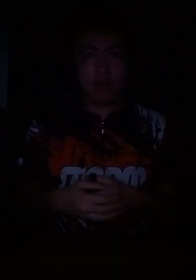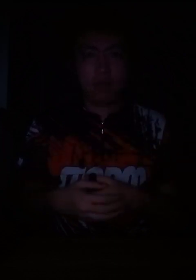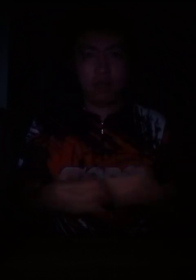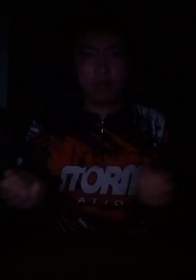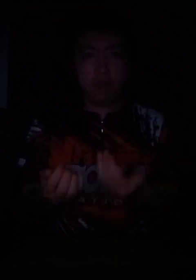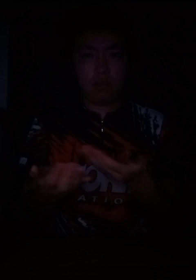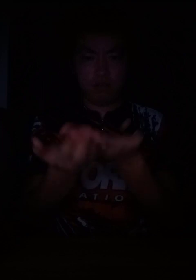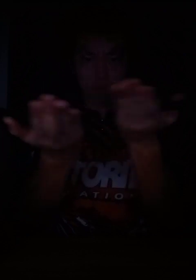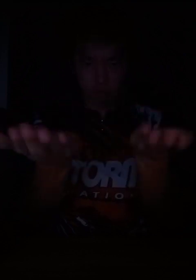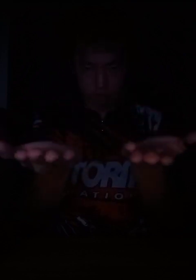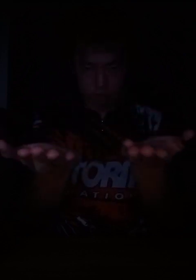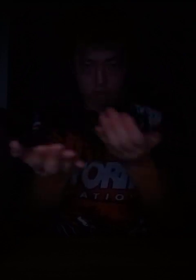구민성 기자입니다.